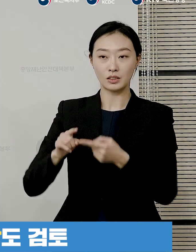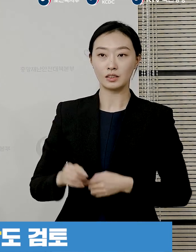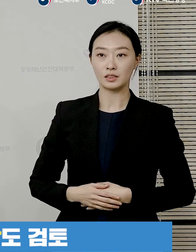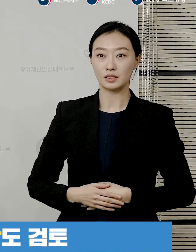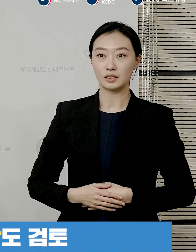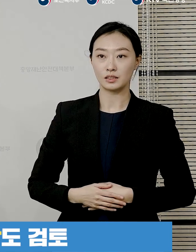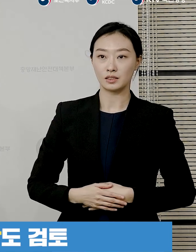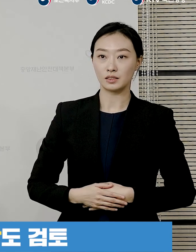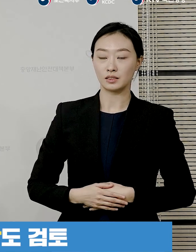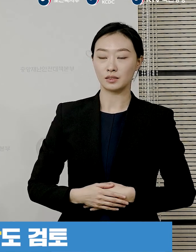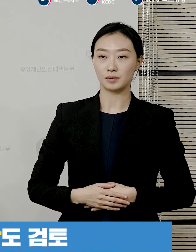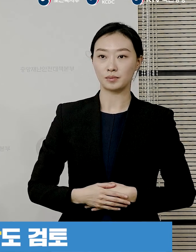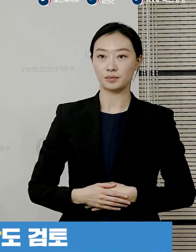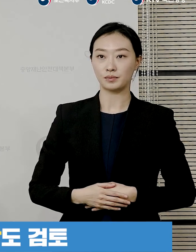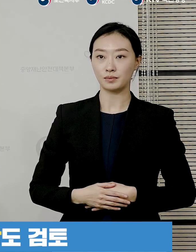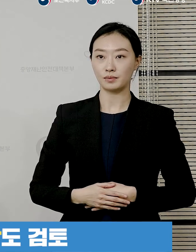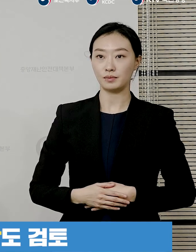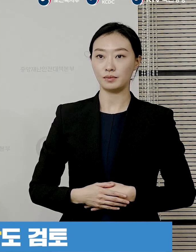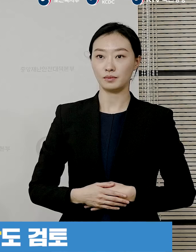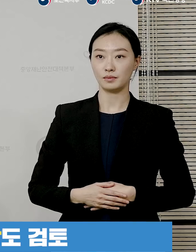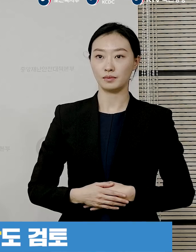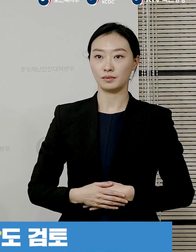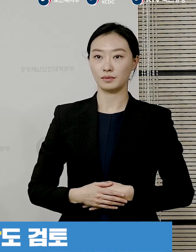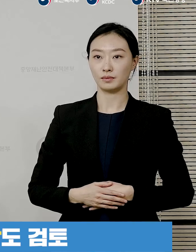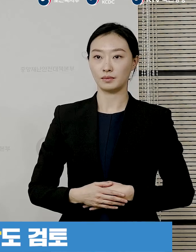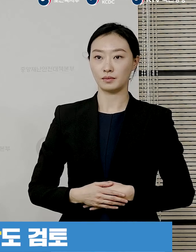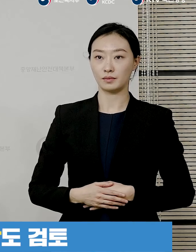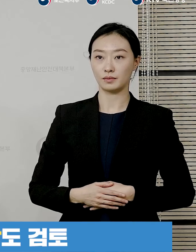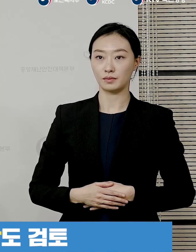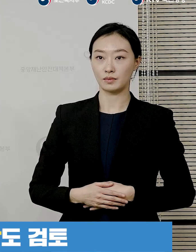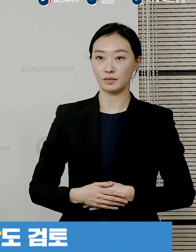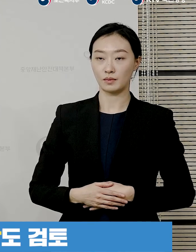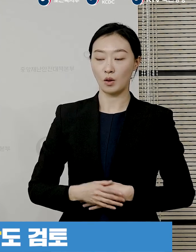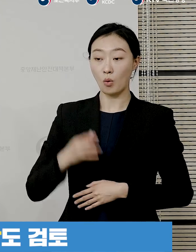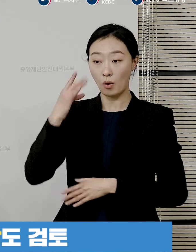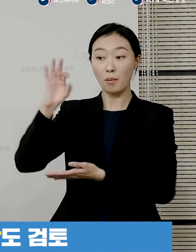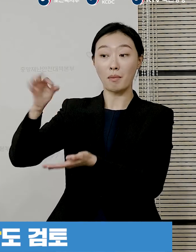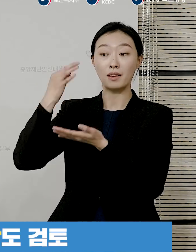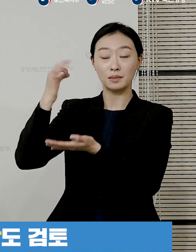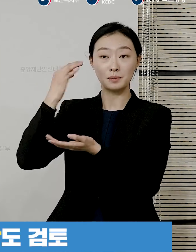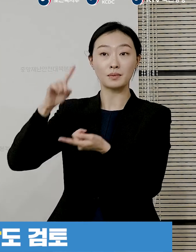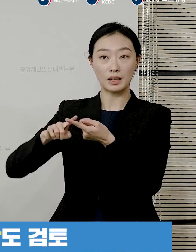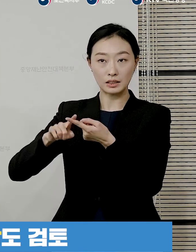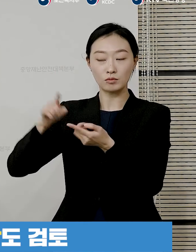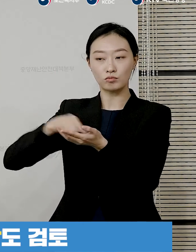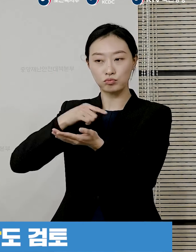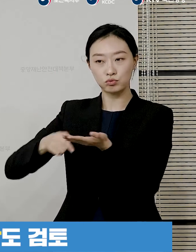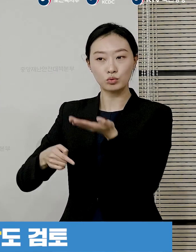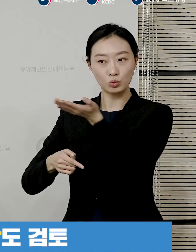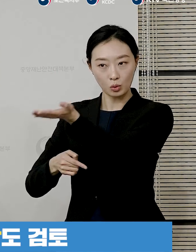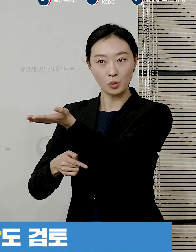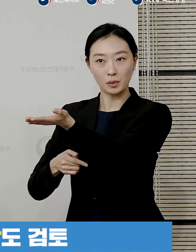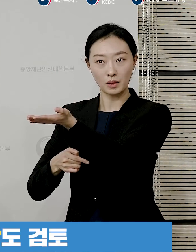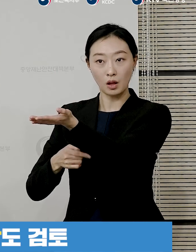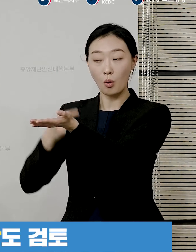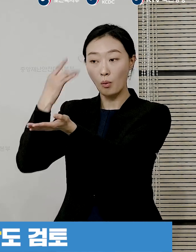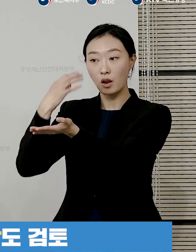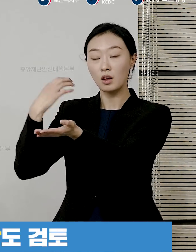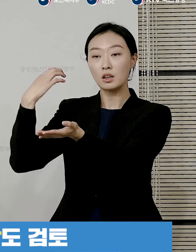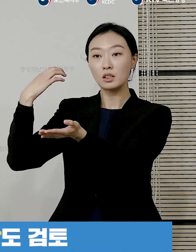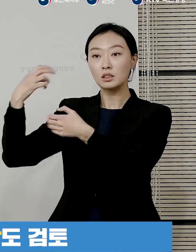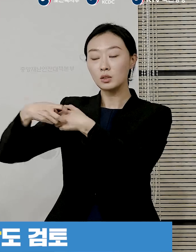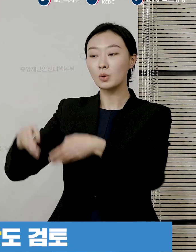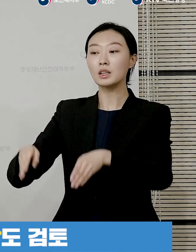거기에 소요되는 또 그동안 받으셨던 보수를 지급해야 되는 부담이